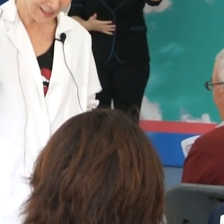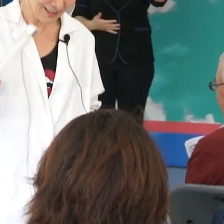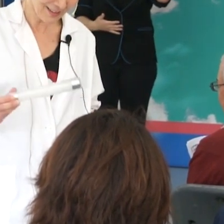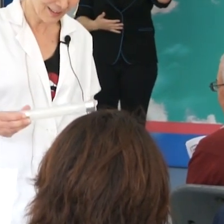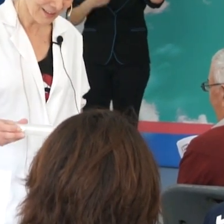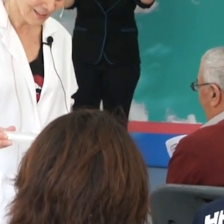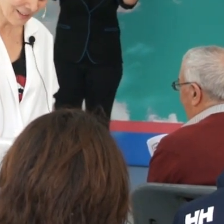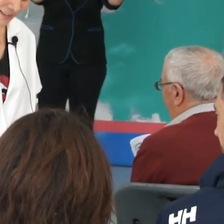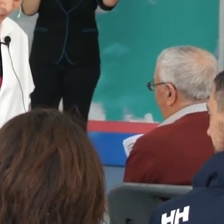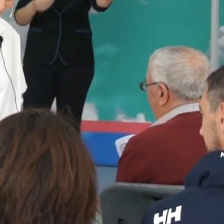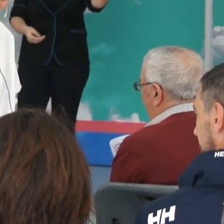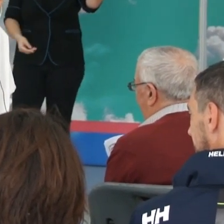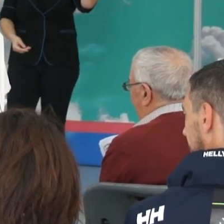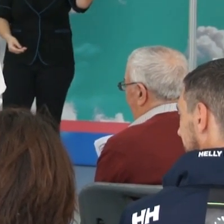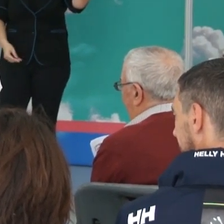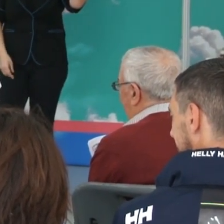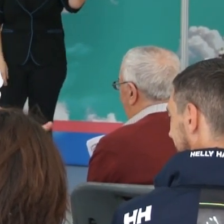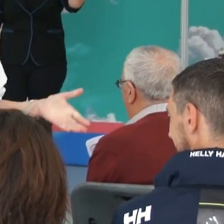pensar?